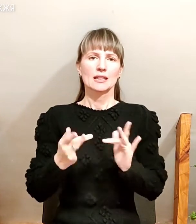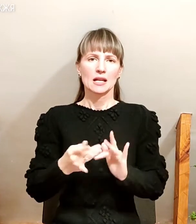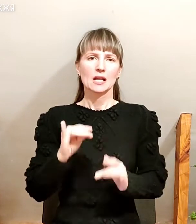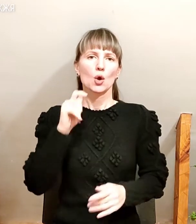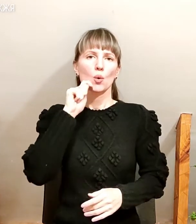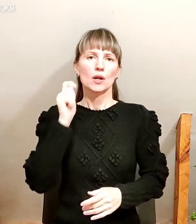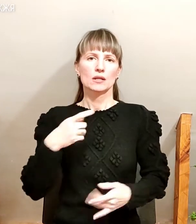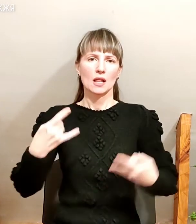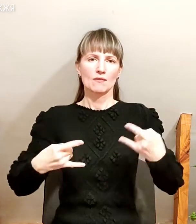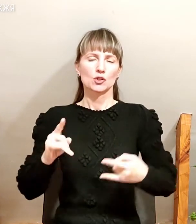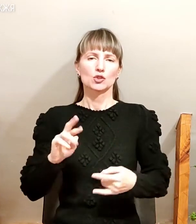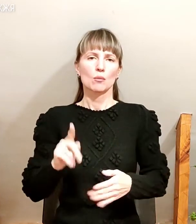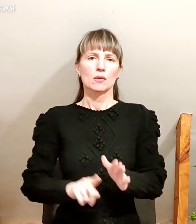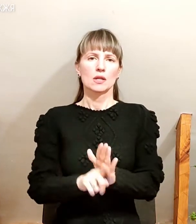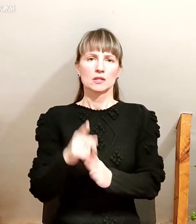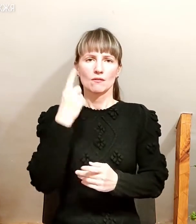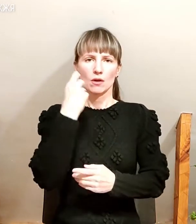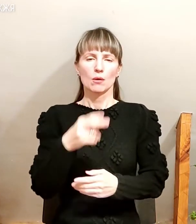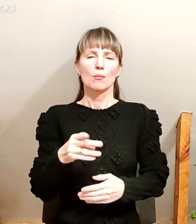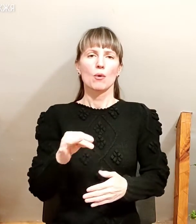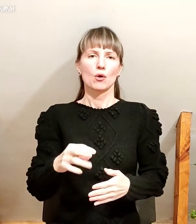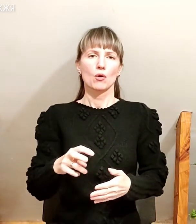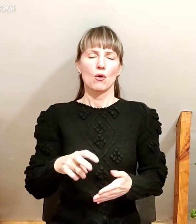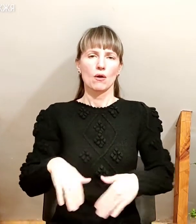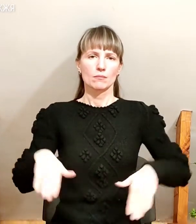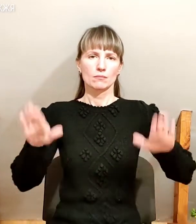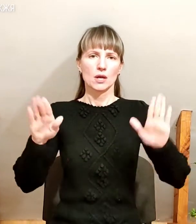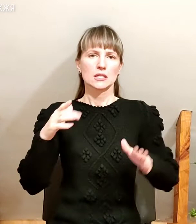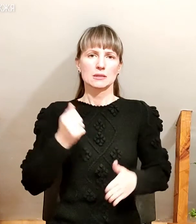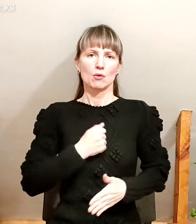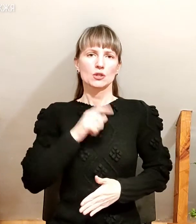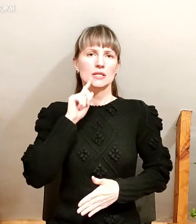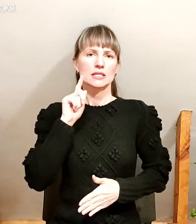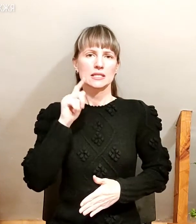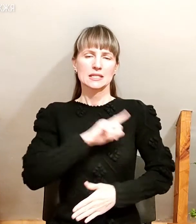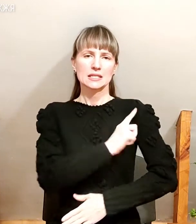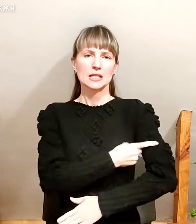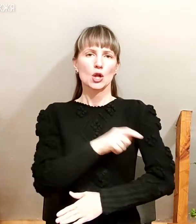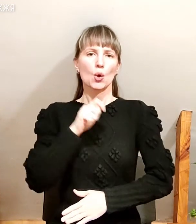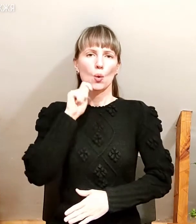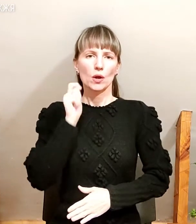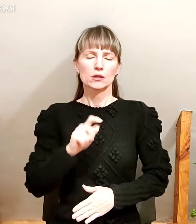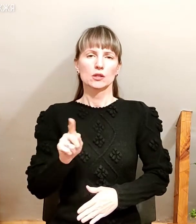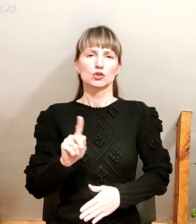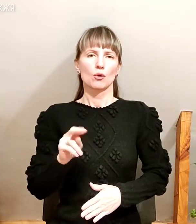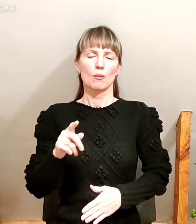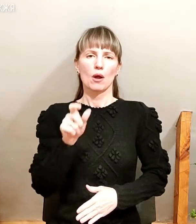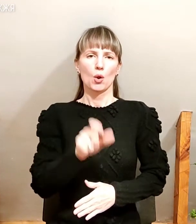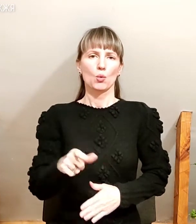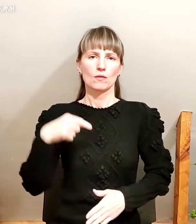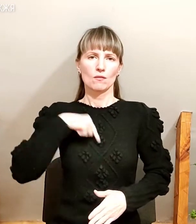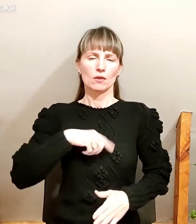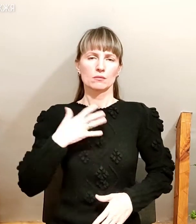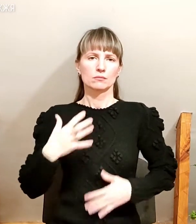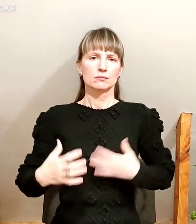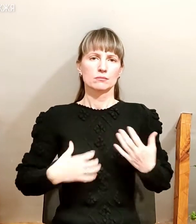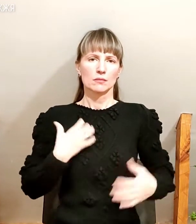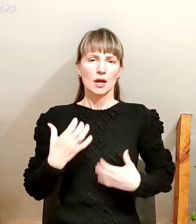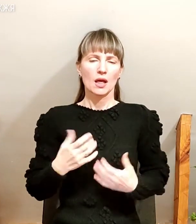аби запустити інформацію про капітуляцію Збройних сил України та посіяти паніку серед цивільного населення. Не вірте